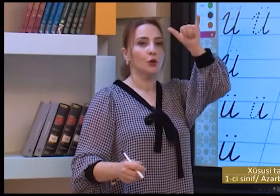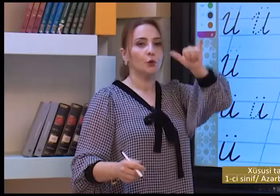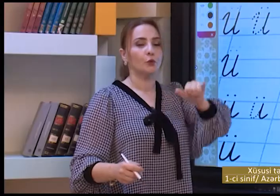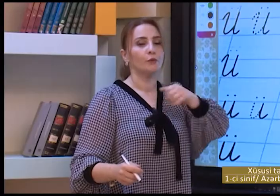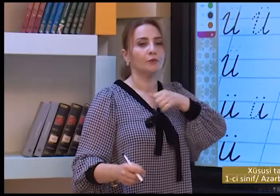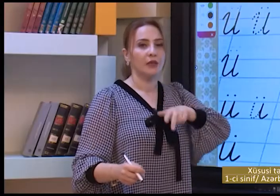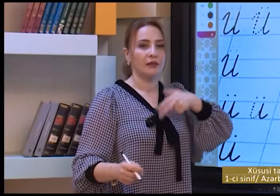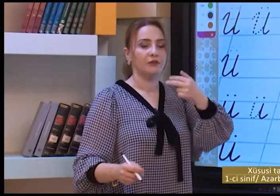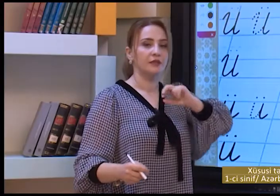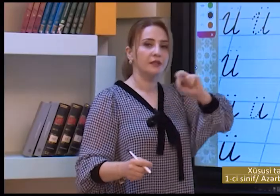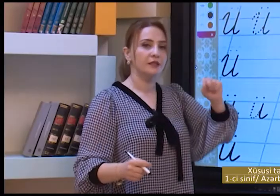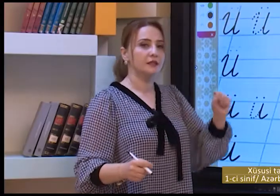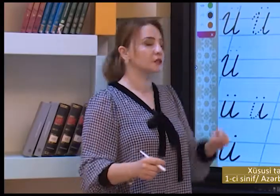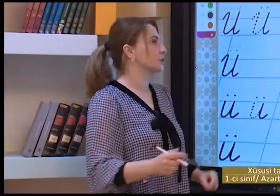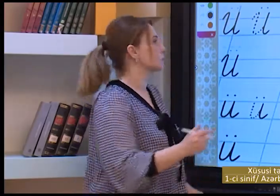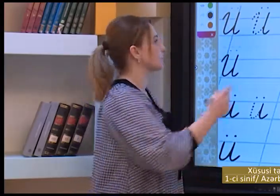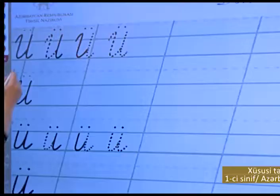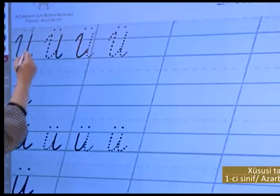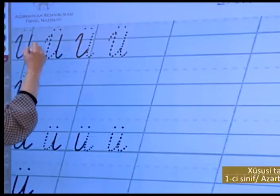ü hərfinin yazılışı.